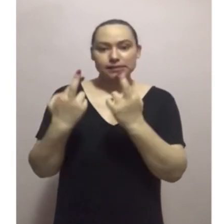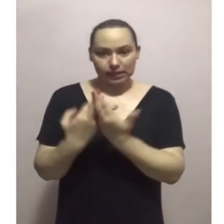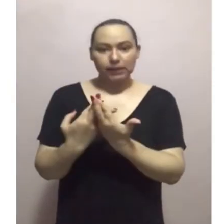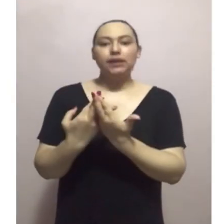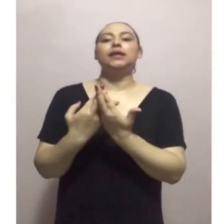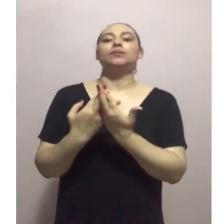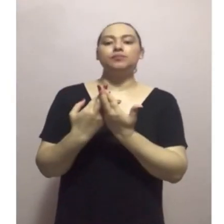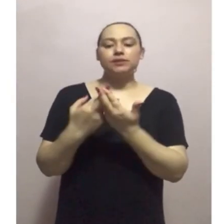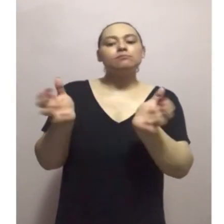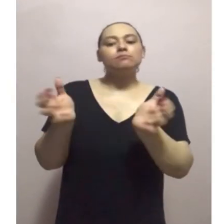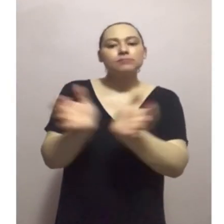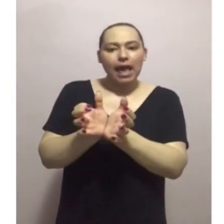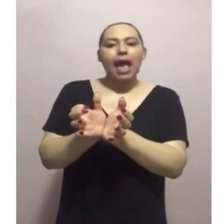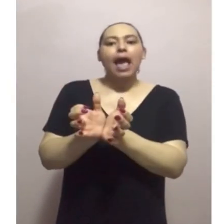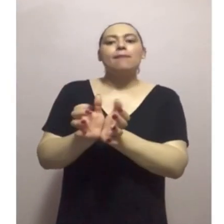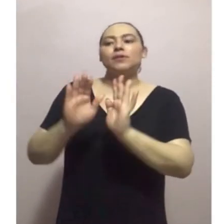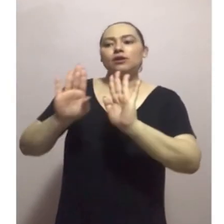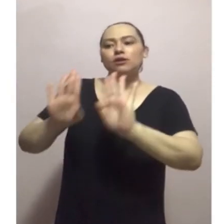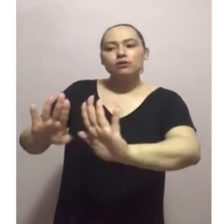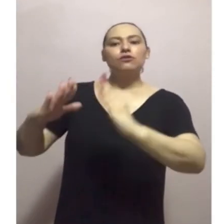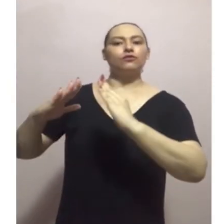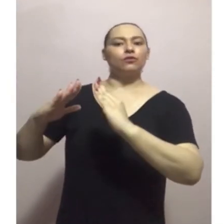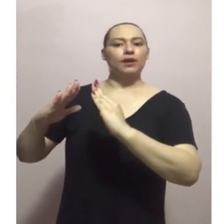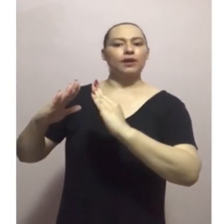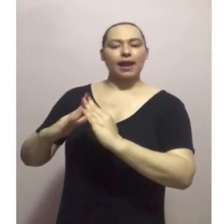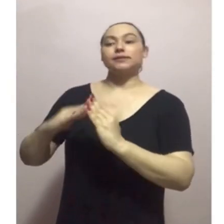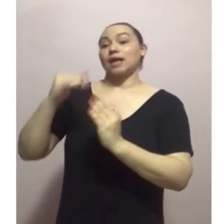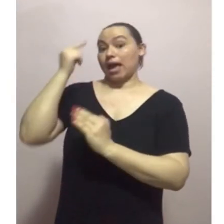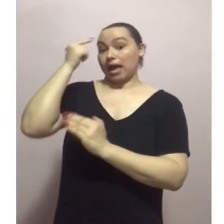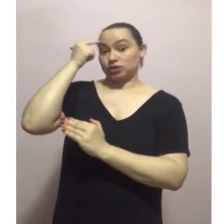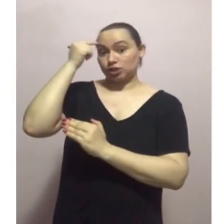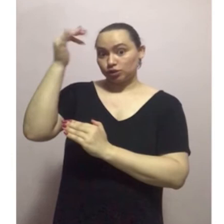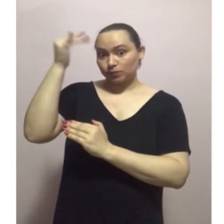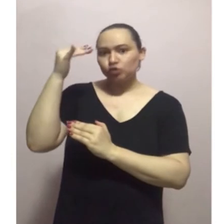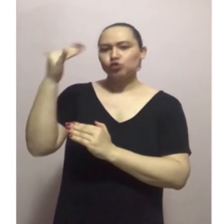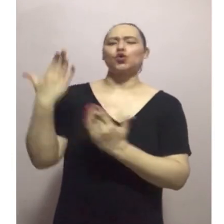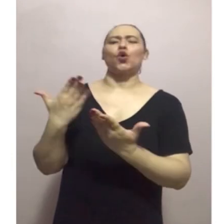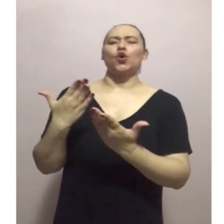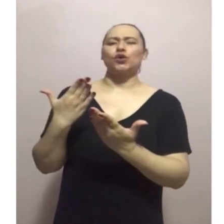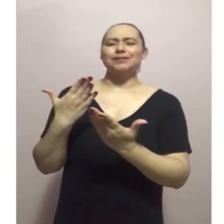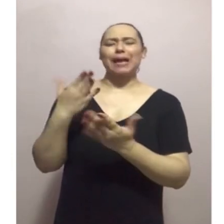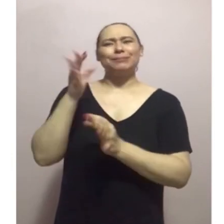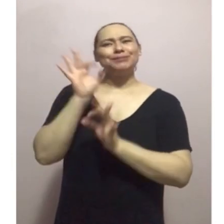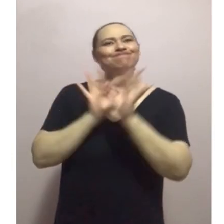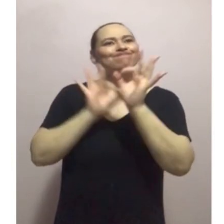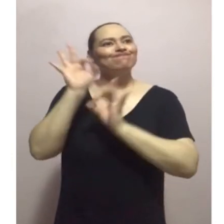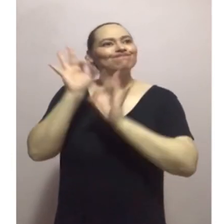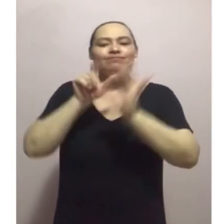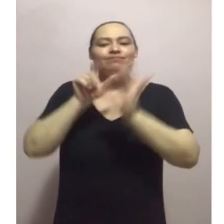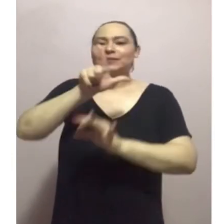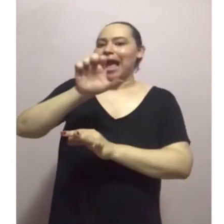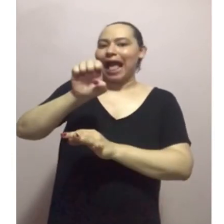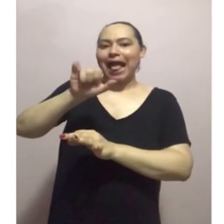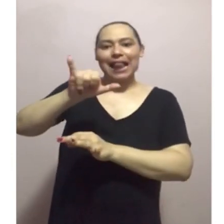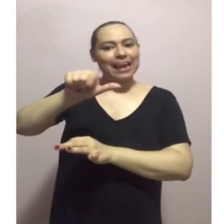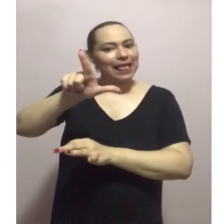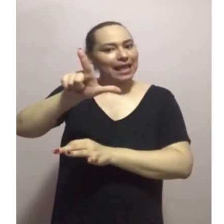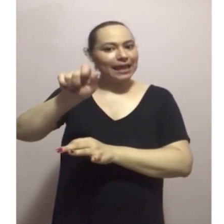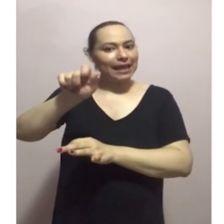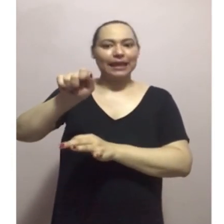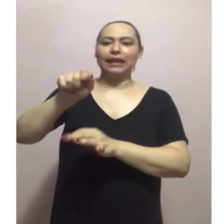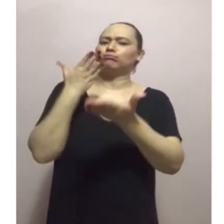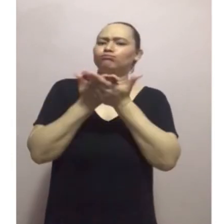em casa. Importante isso. Isso aí foi uma coisa que a gente estudou muito, sabe? A Leila